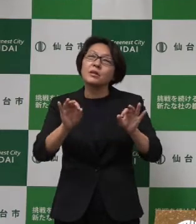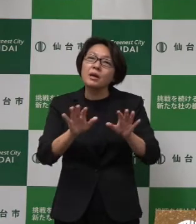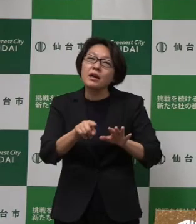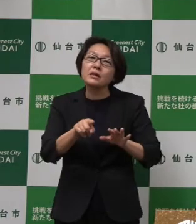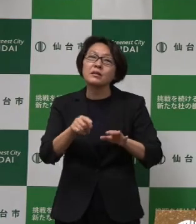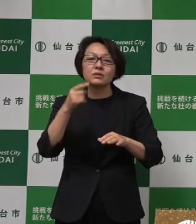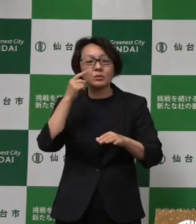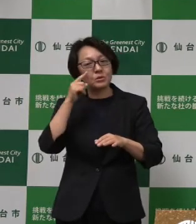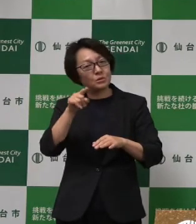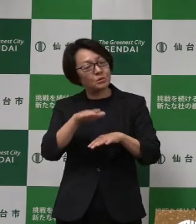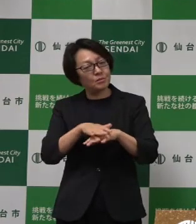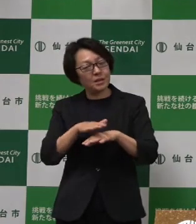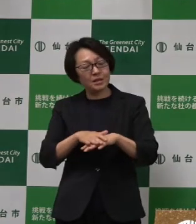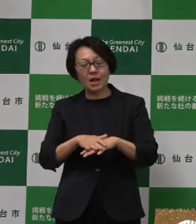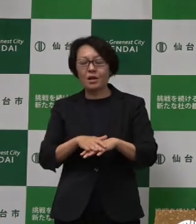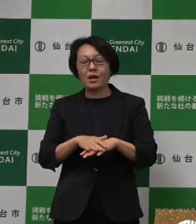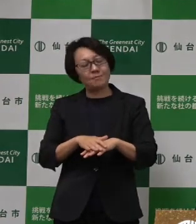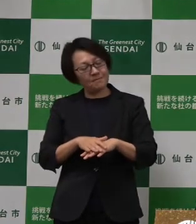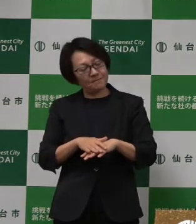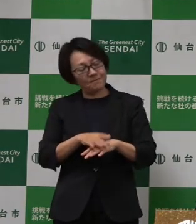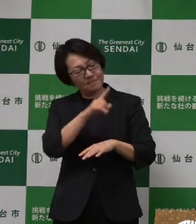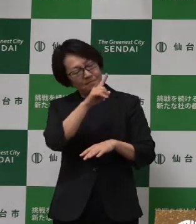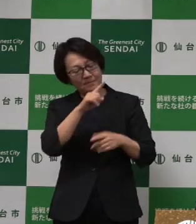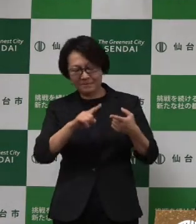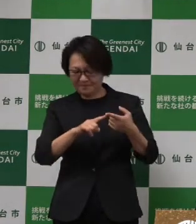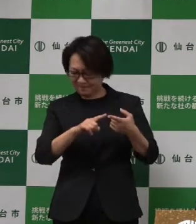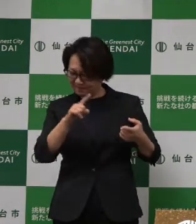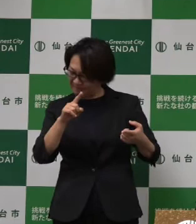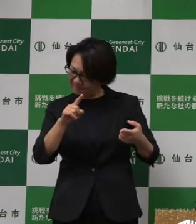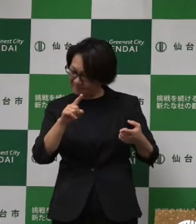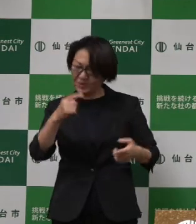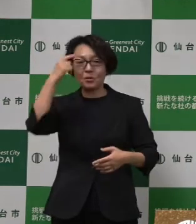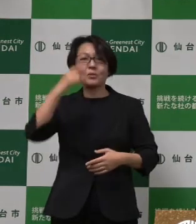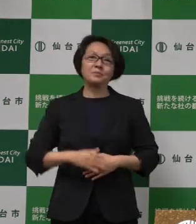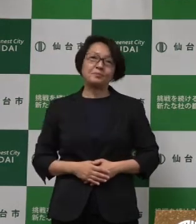な見方というのは必ずしも当たらないのではないかと私も思うところです。